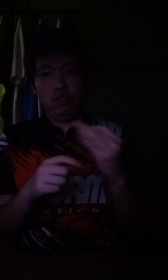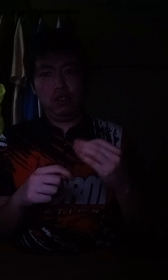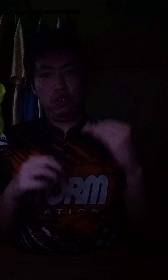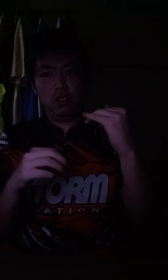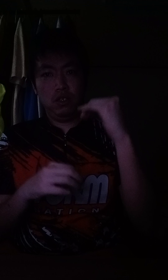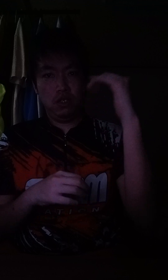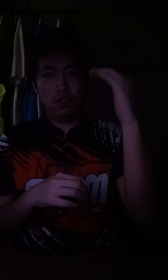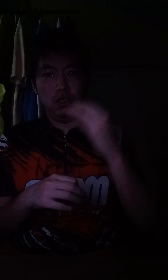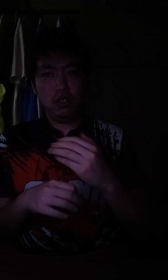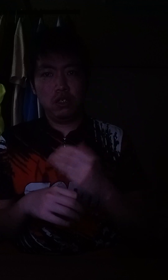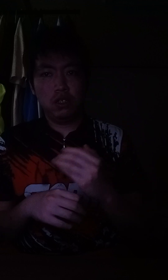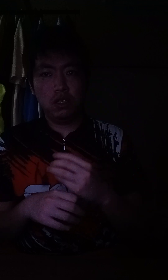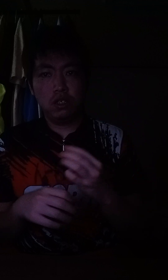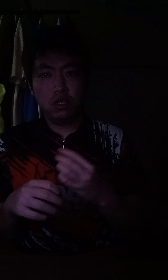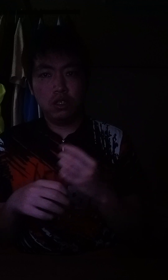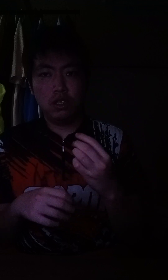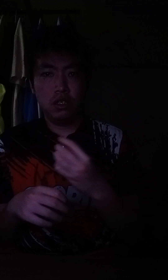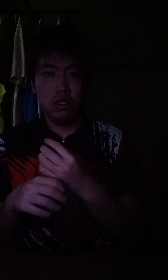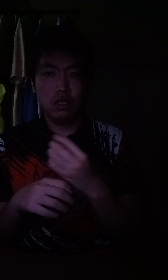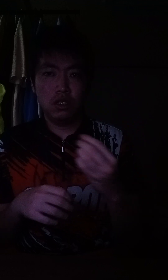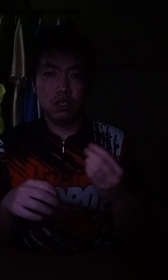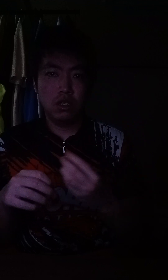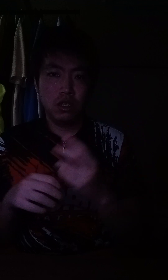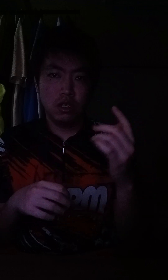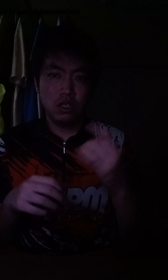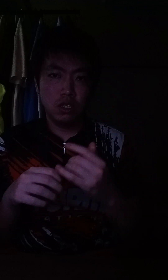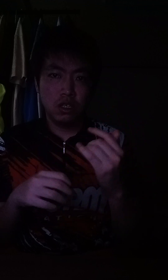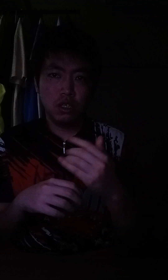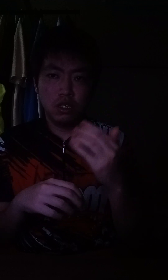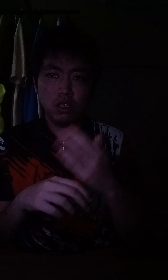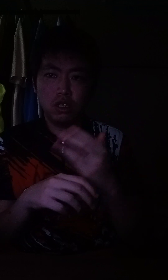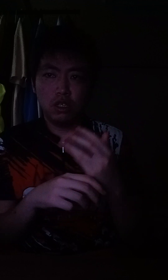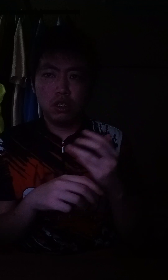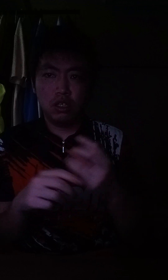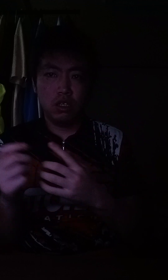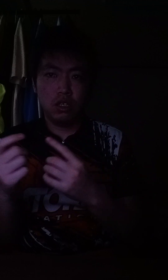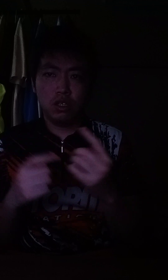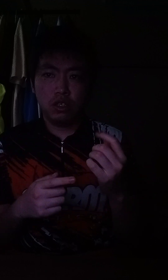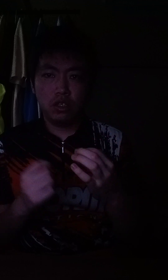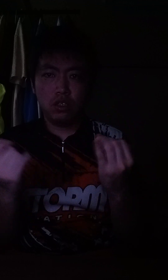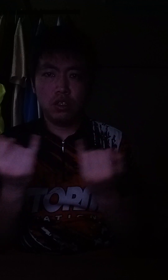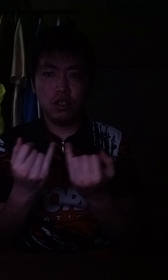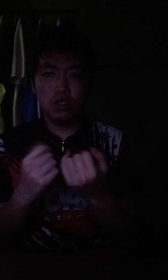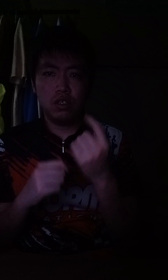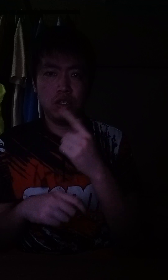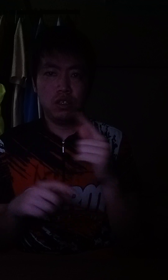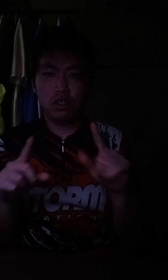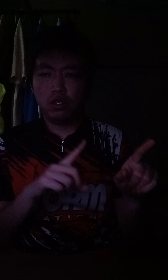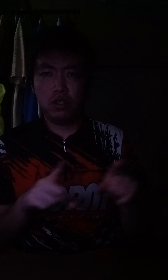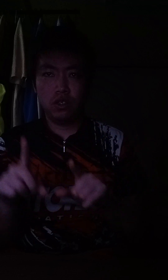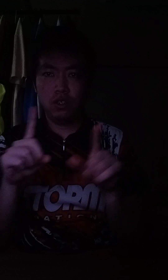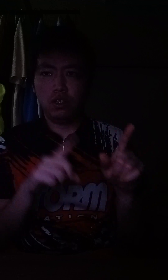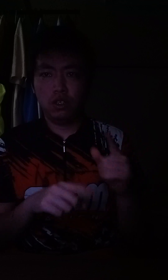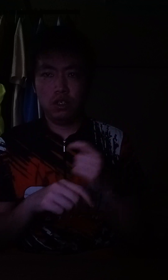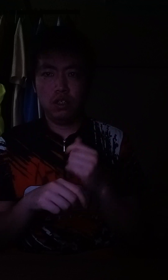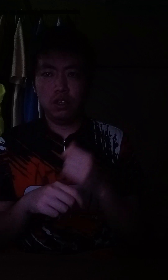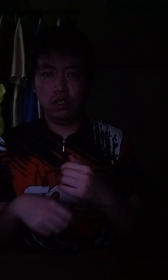수 없도록, 그러니까 자라서 올라가는 걸 방해하는 그런 증후군이 같이 동반이 되어 있었던 하나입니다.